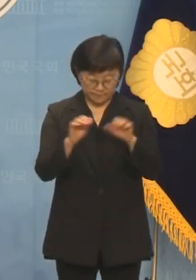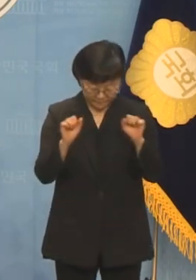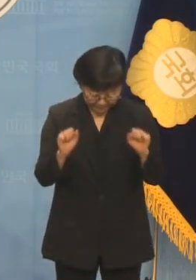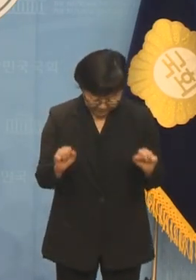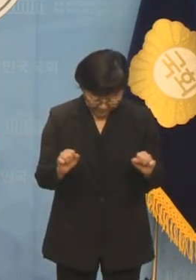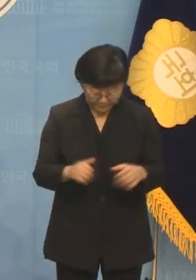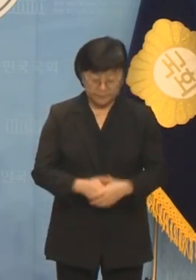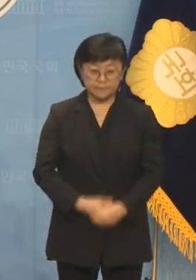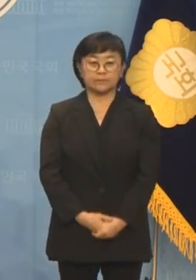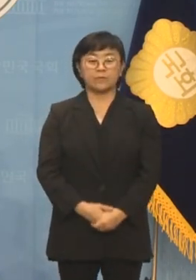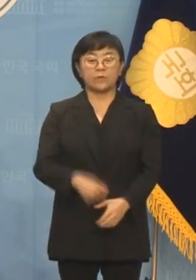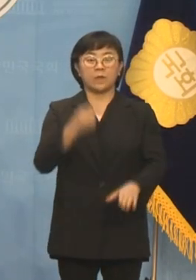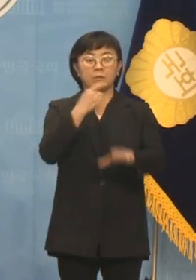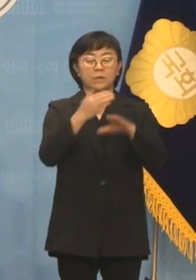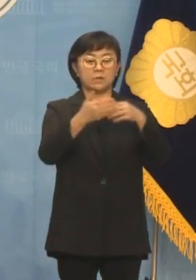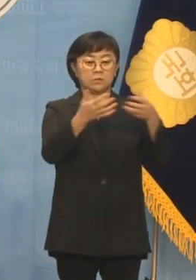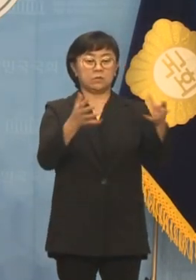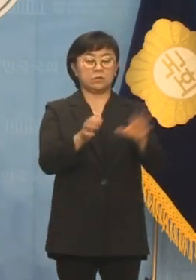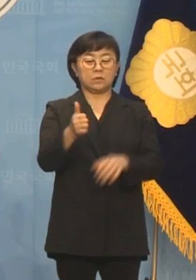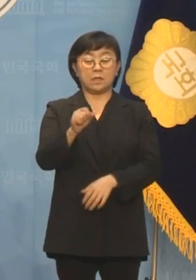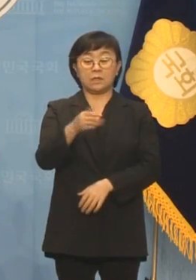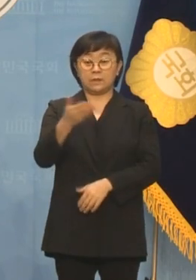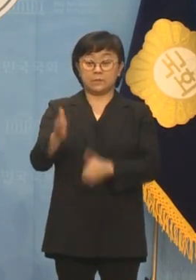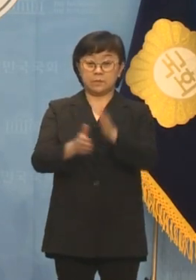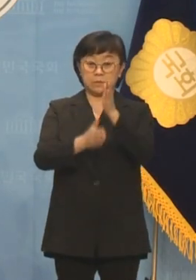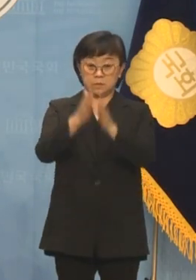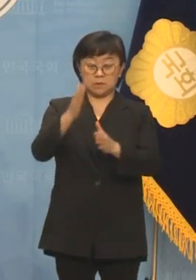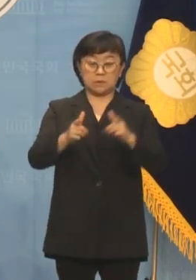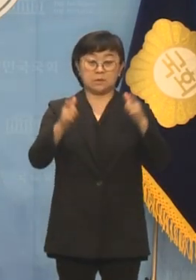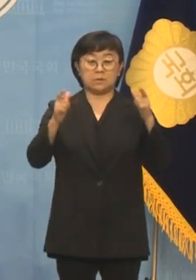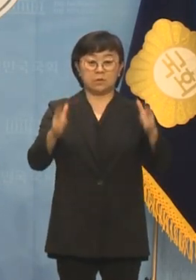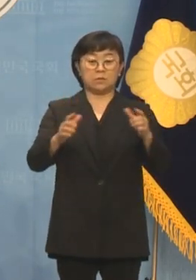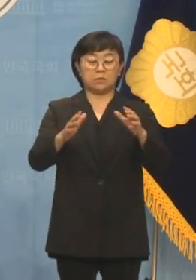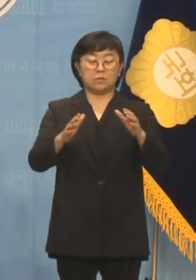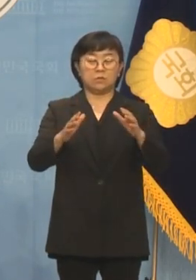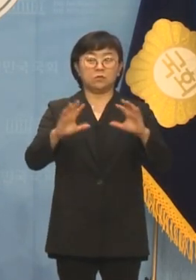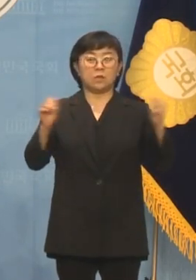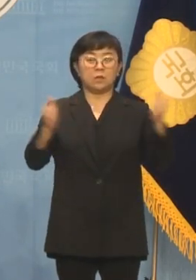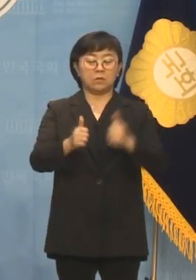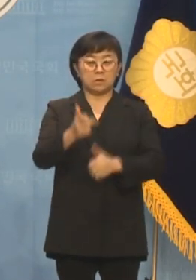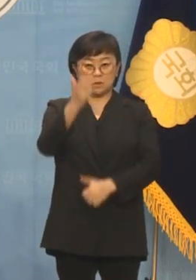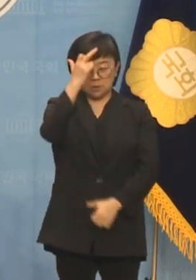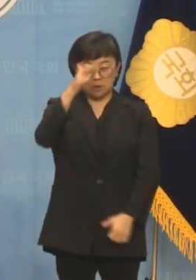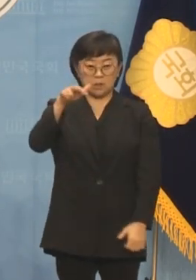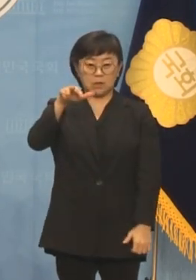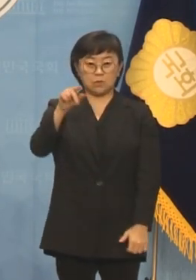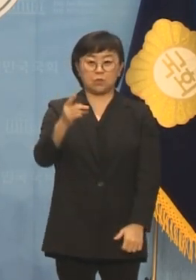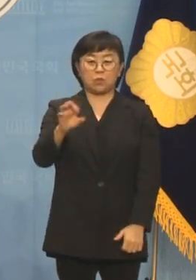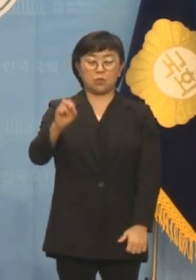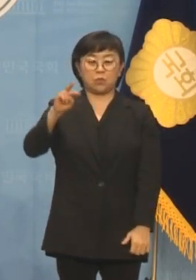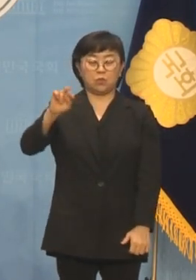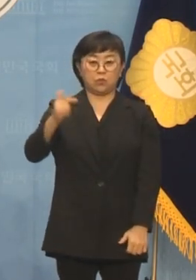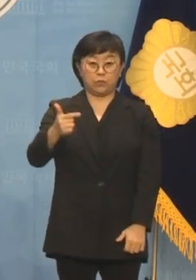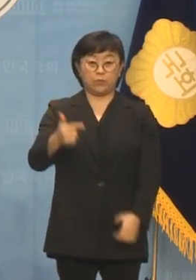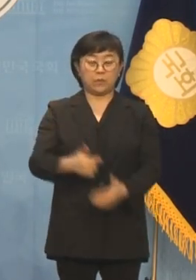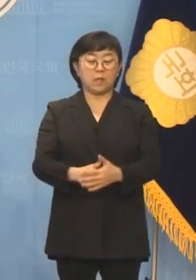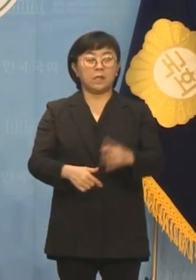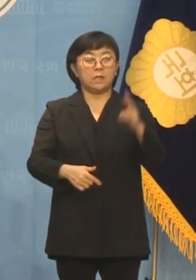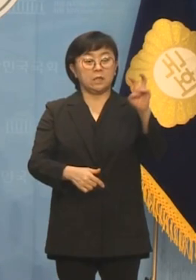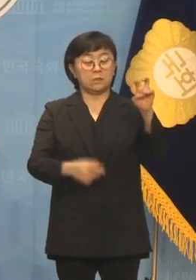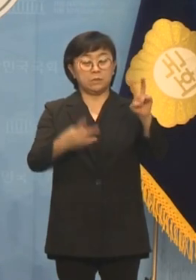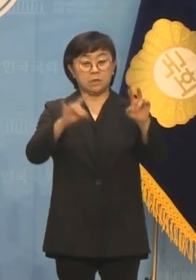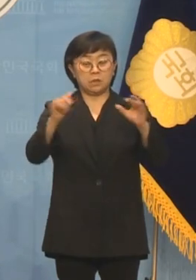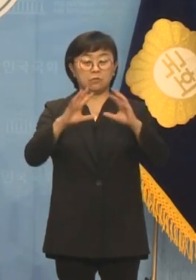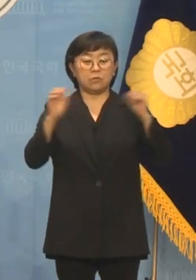안녕하십니까. 더불어민주당 하남시 지역구를동 국회의원 최종윤입니다. 저는